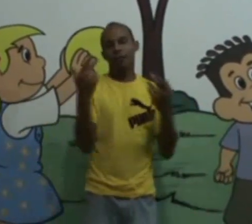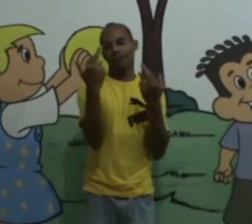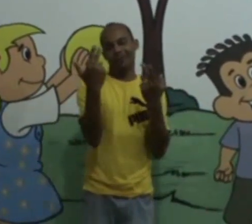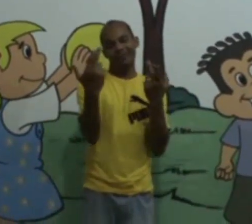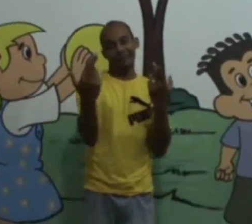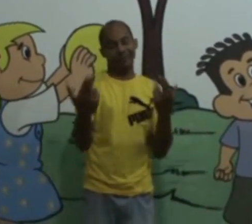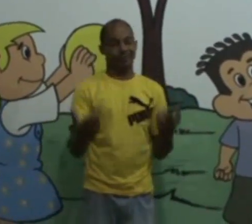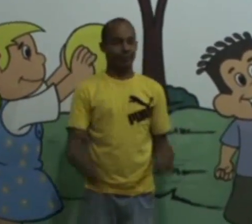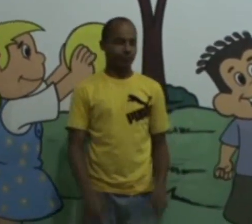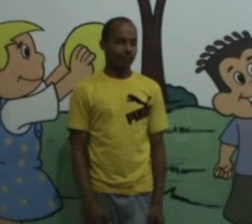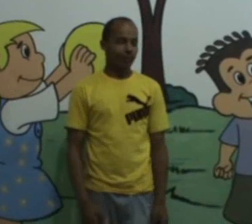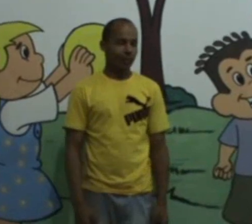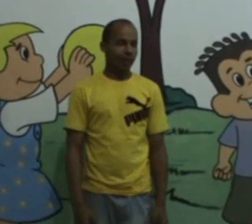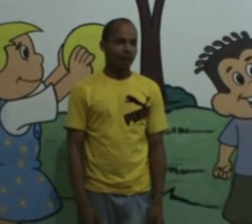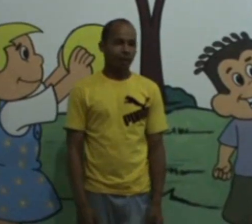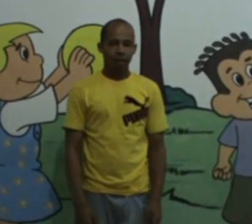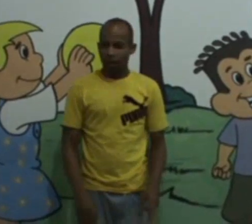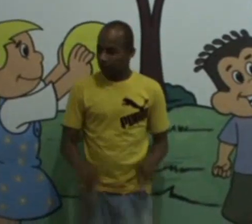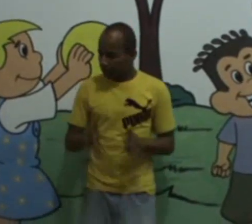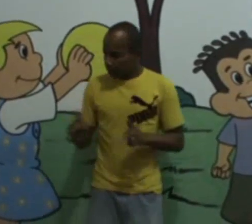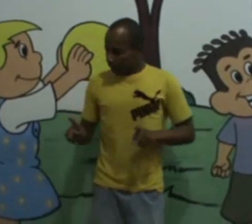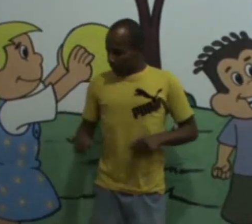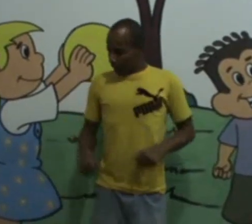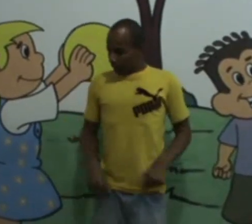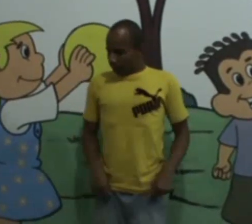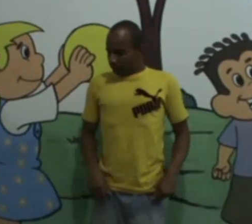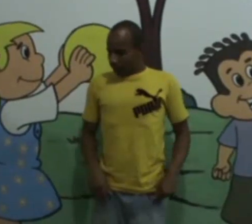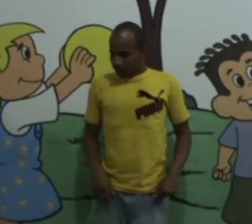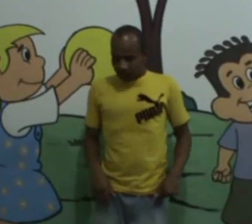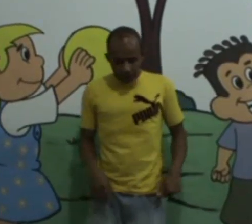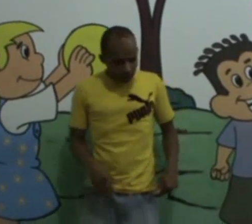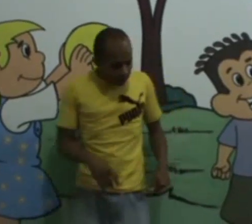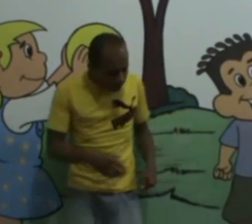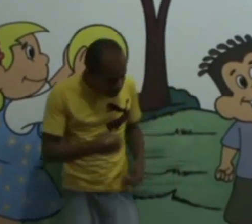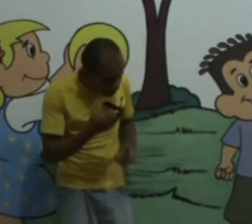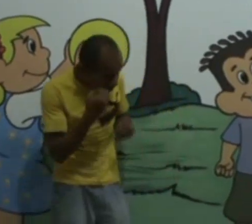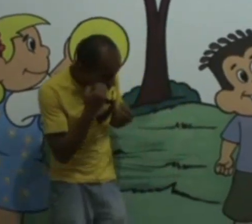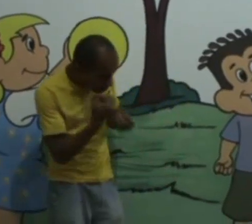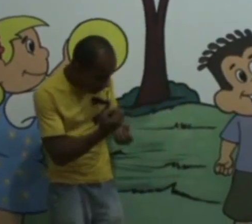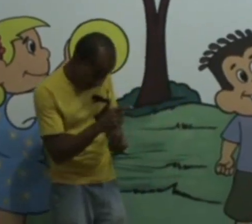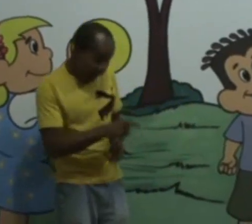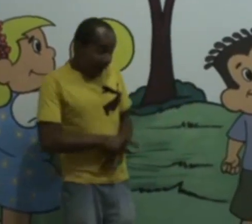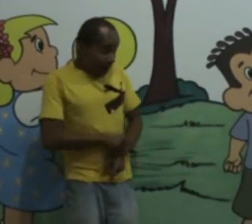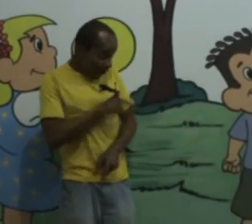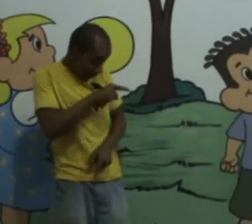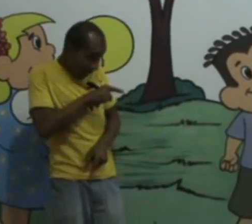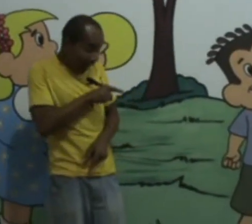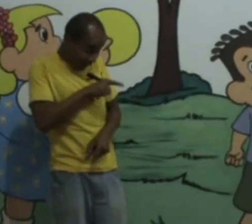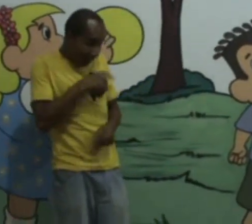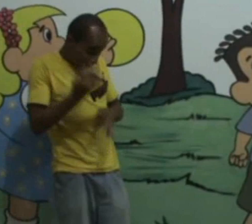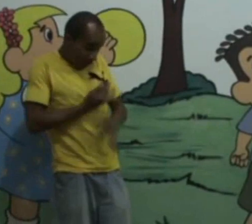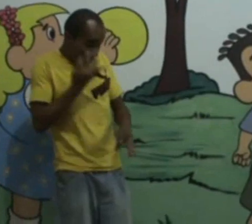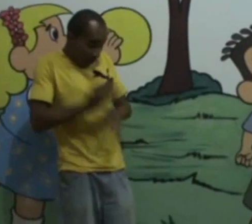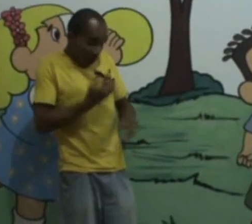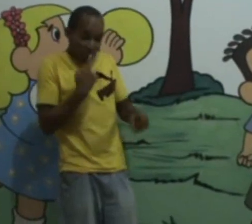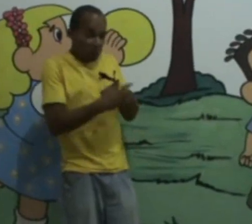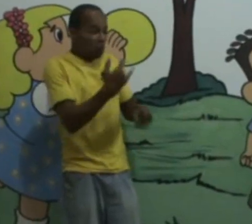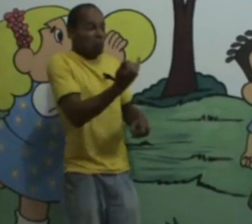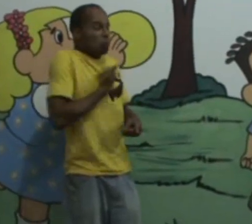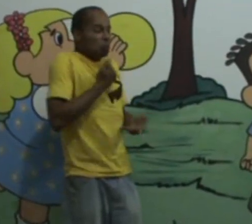A professora chegou perto de mim. Você estava apertado? Você nem me avisou? Eu